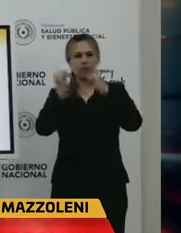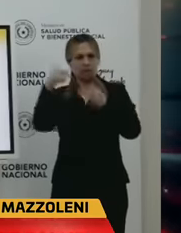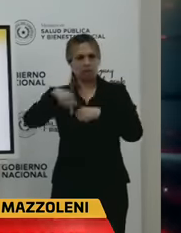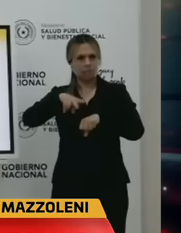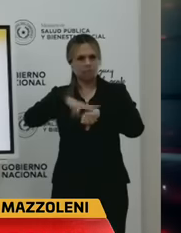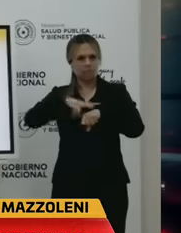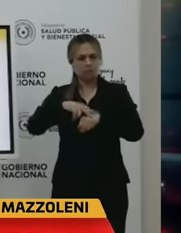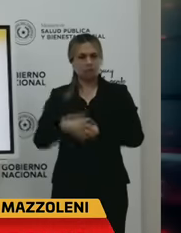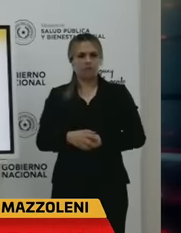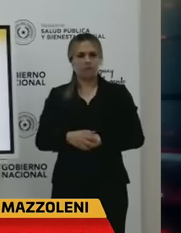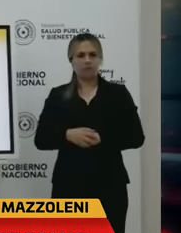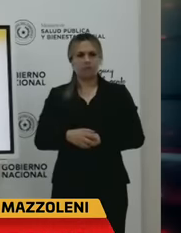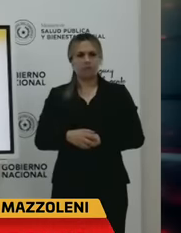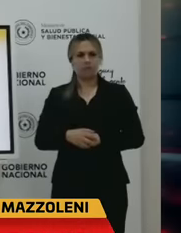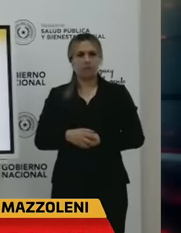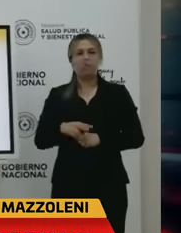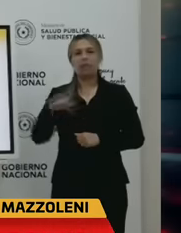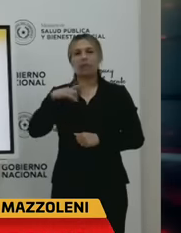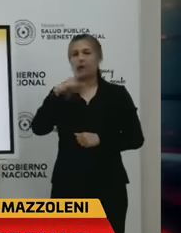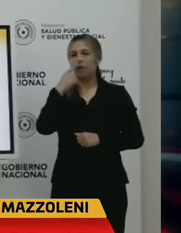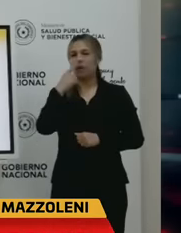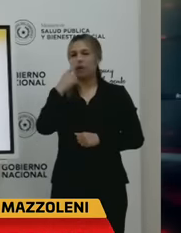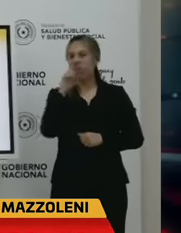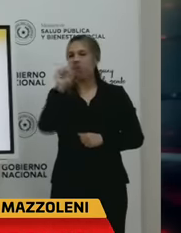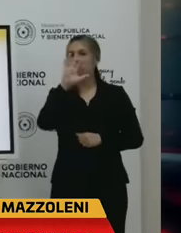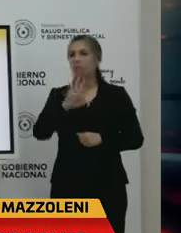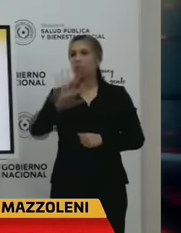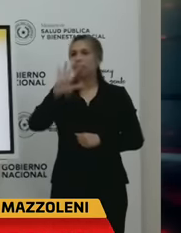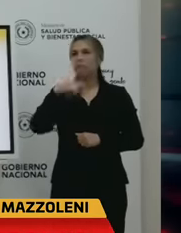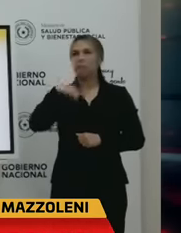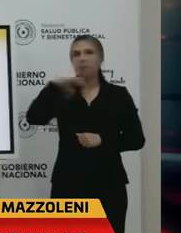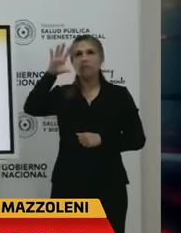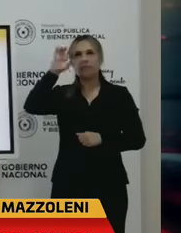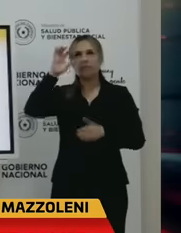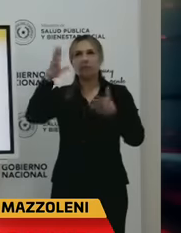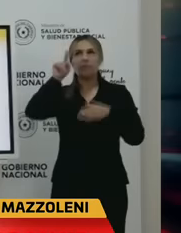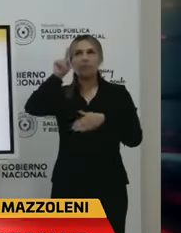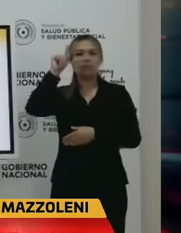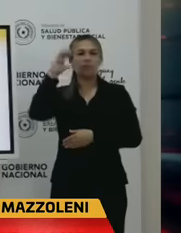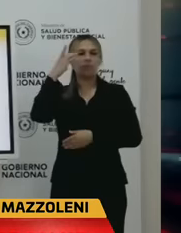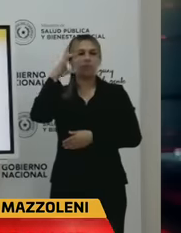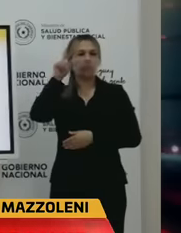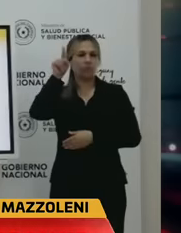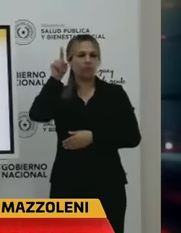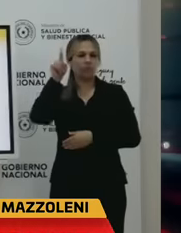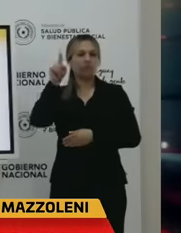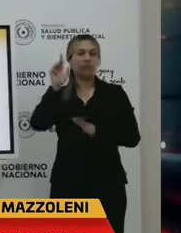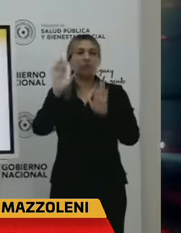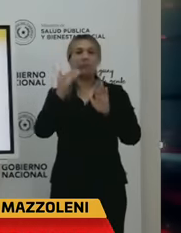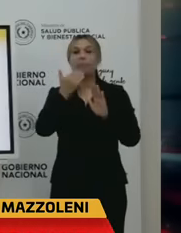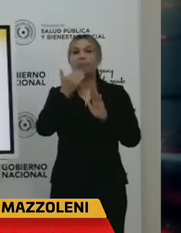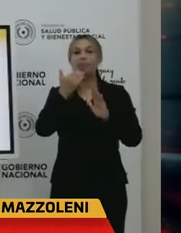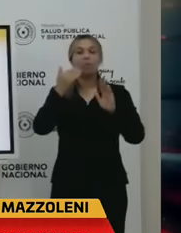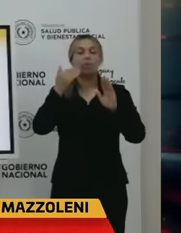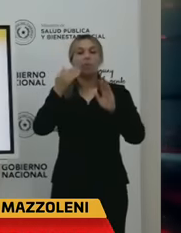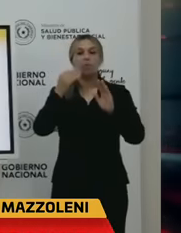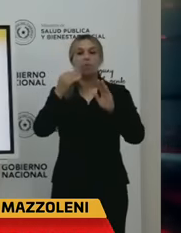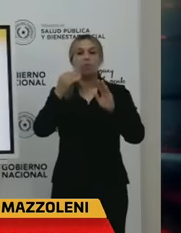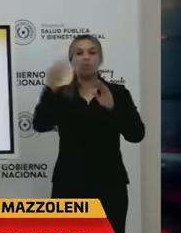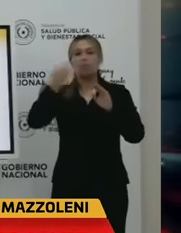Tenemos un caso sospechoso, al menos que yo recuerdo, en Ciudad del Este. No obstante, esto tiene que pasar por